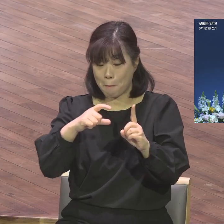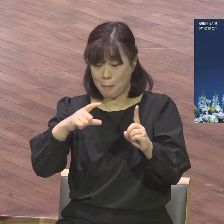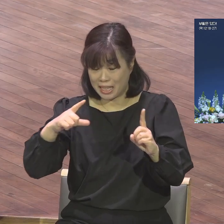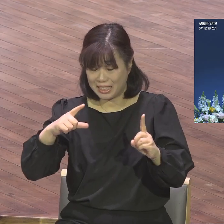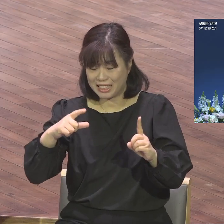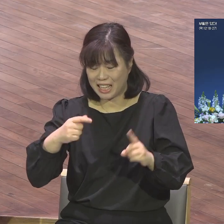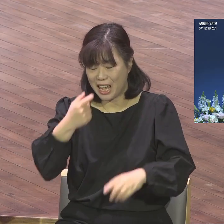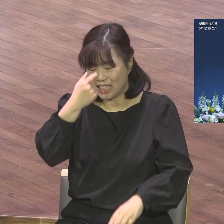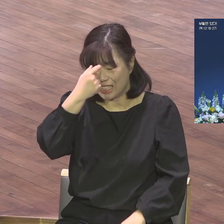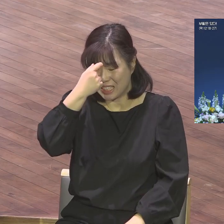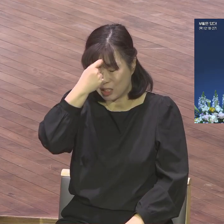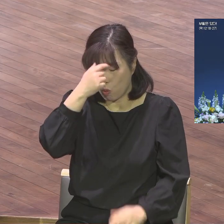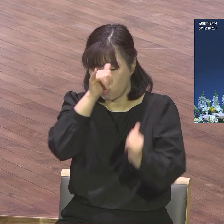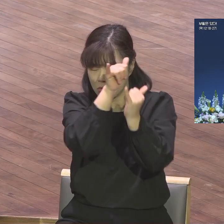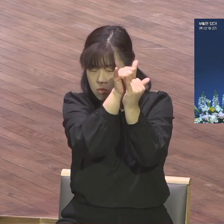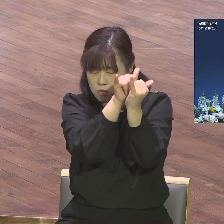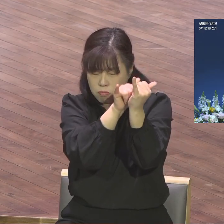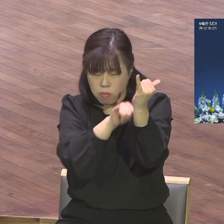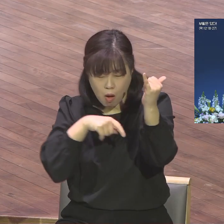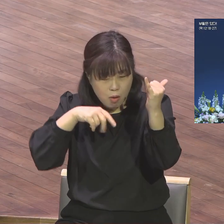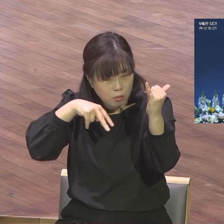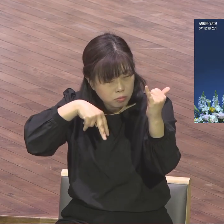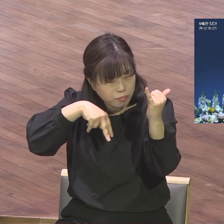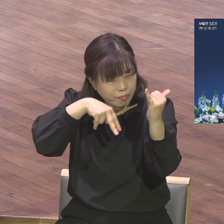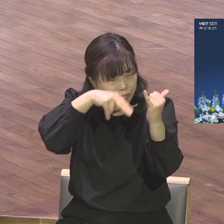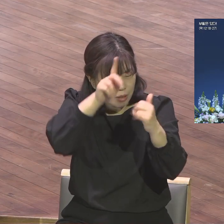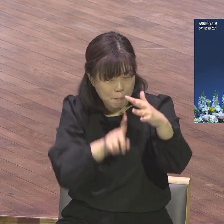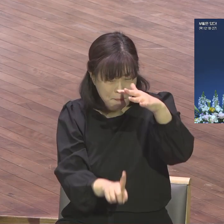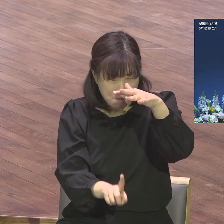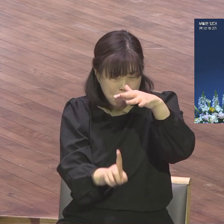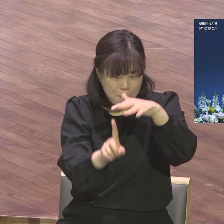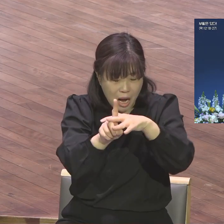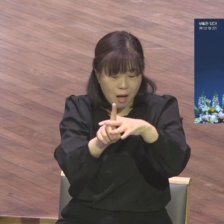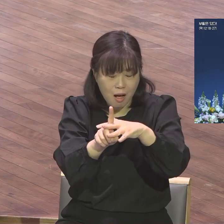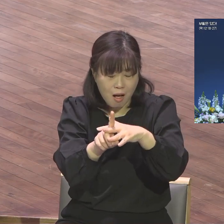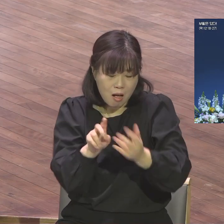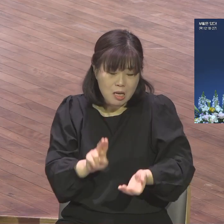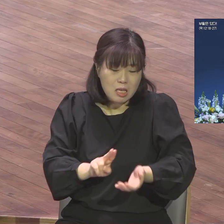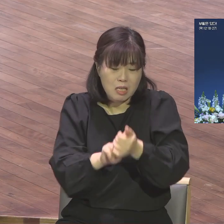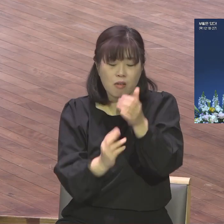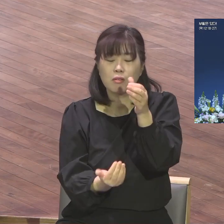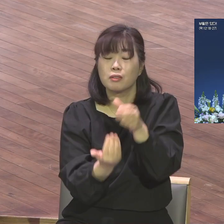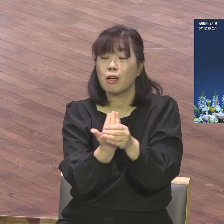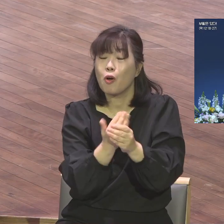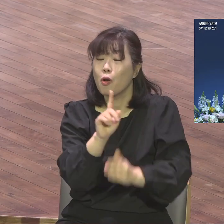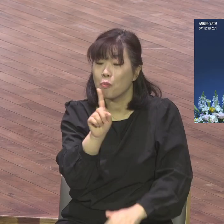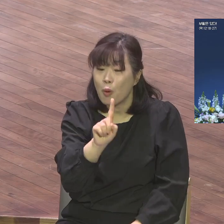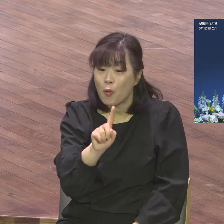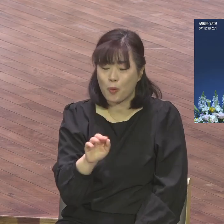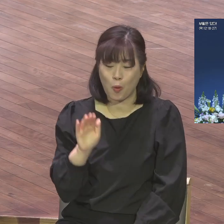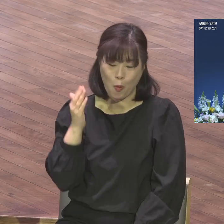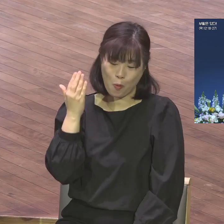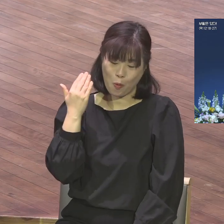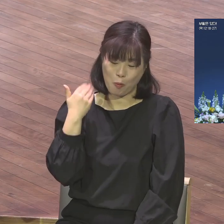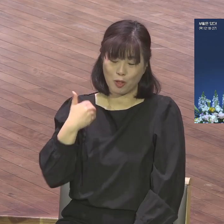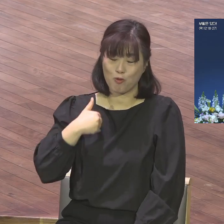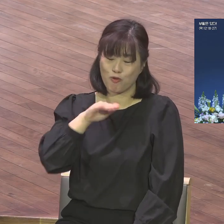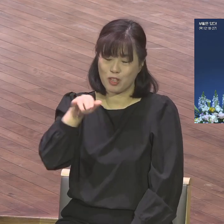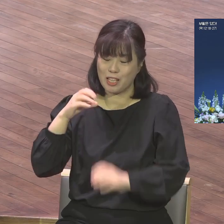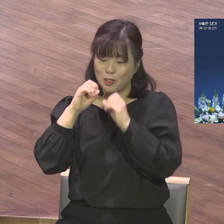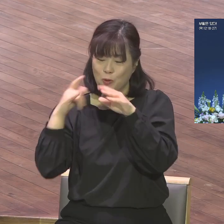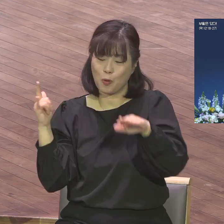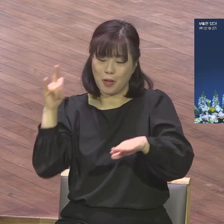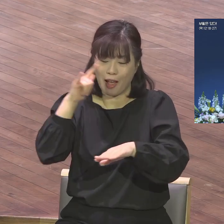처음이래요. 라마단 기간에 집회 허락을 안 한대요. 이 5만 명씩 모이는 거는 그런데 그 도시에서 제일